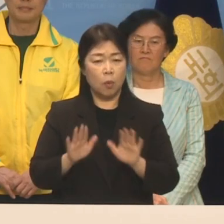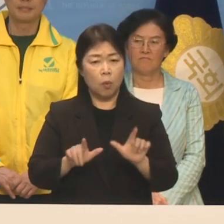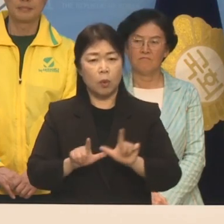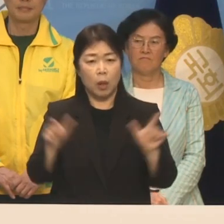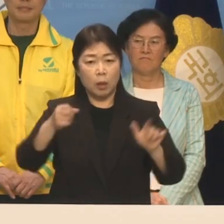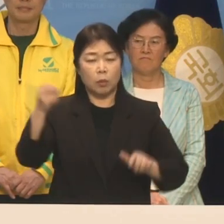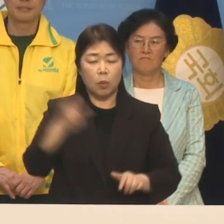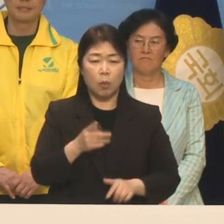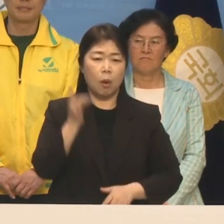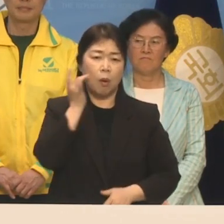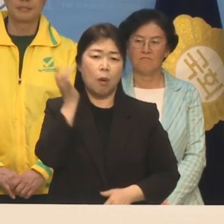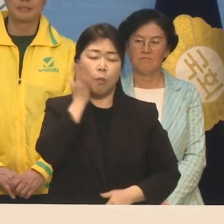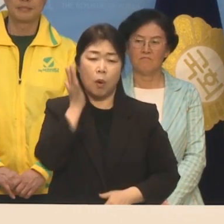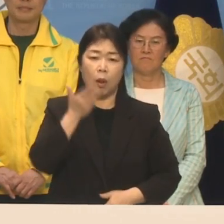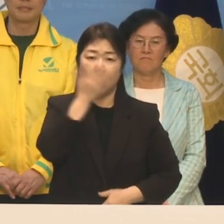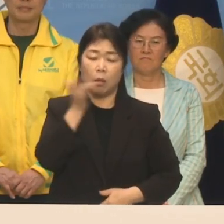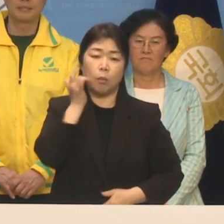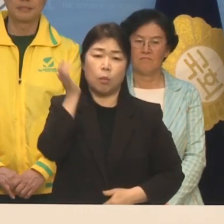텐데